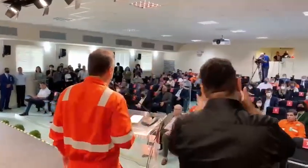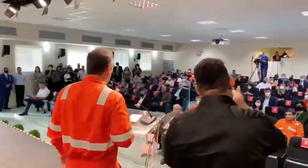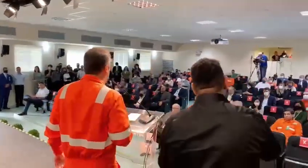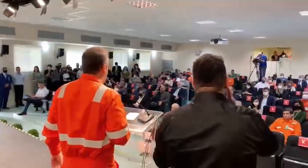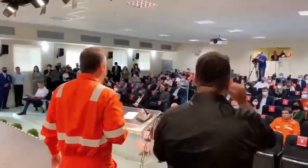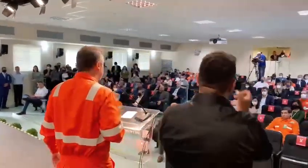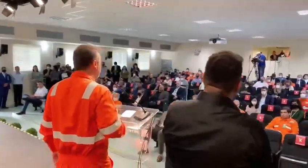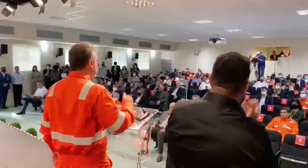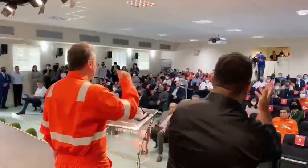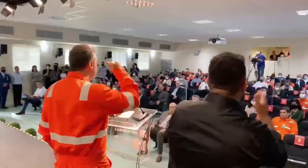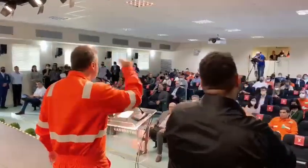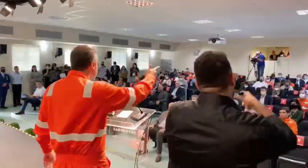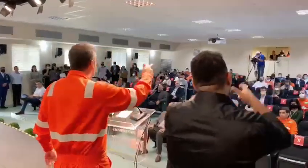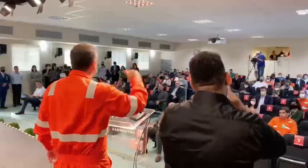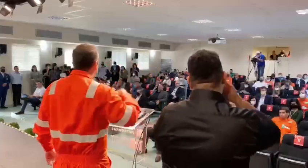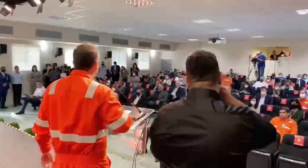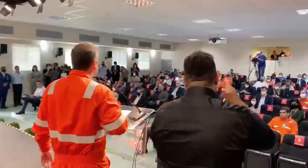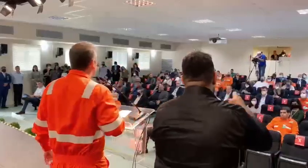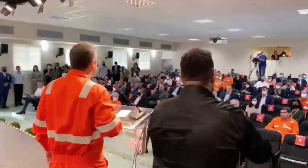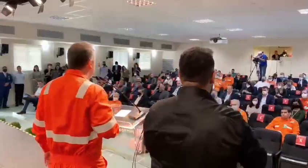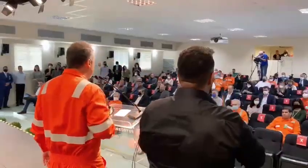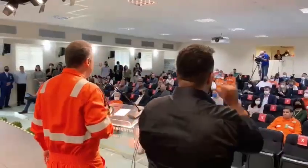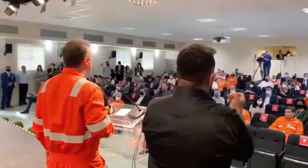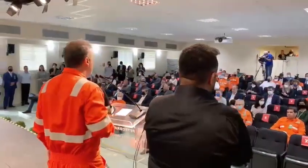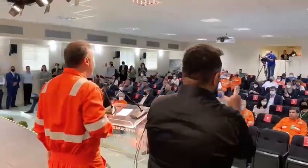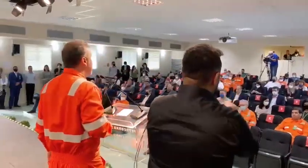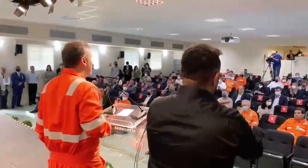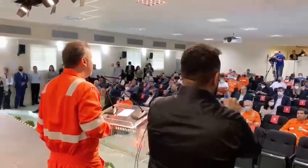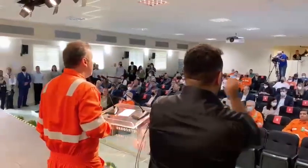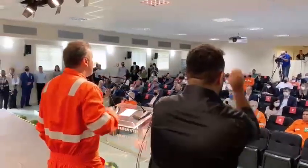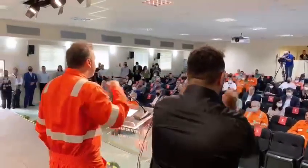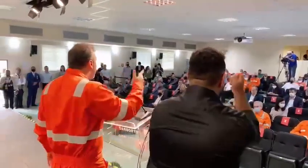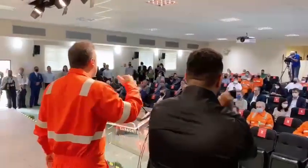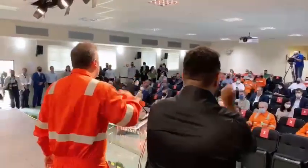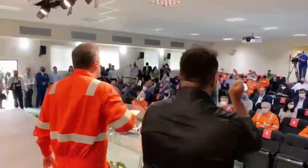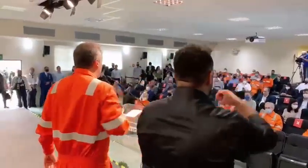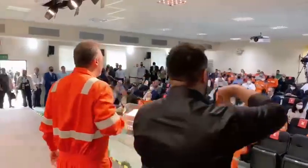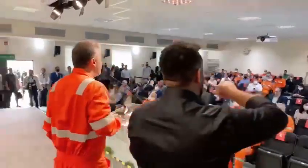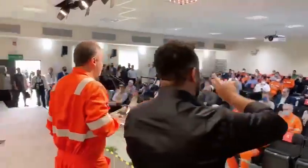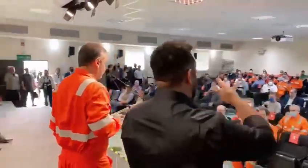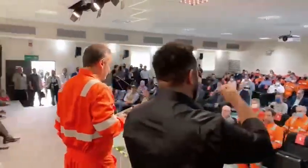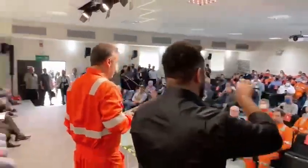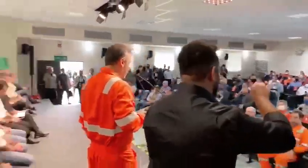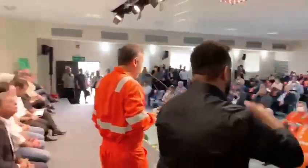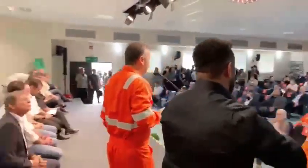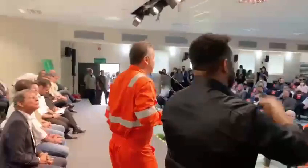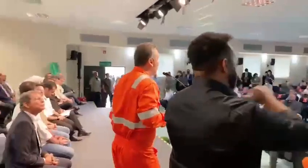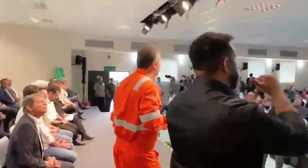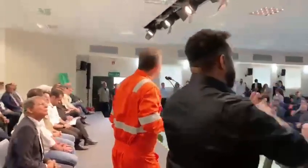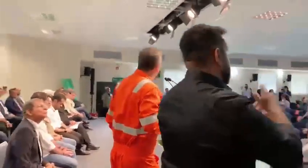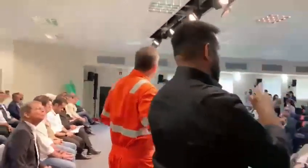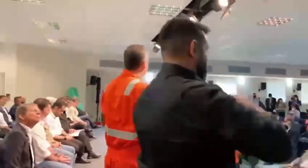construir refinaria no Ceará. Vamos construir refinaria no Maranhão. Vamos contratar sondas